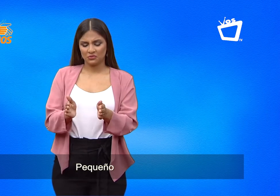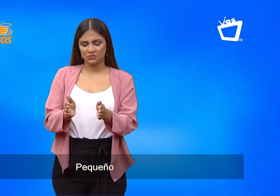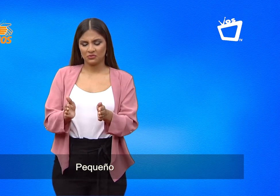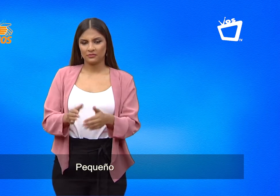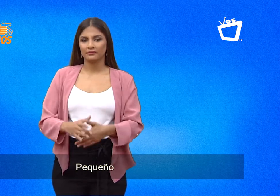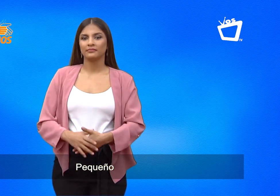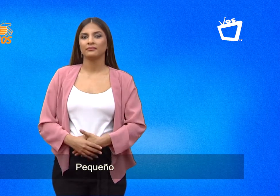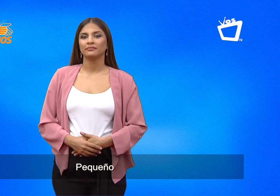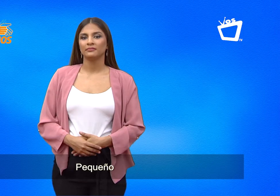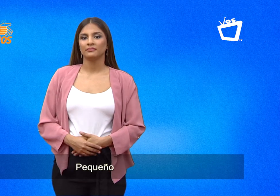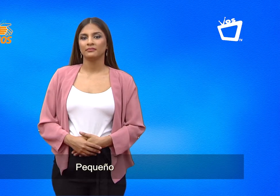Pequeño.